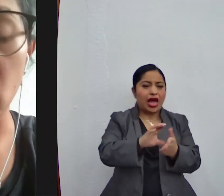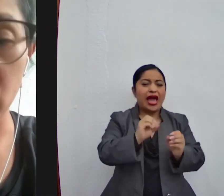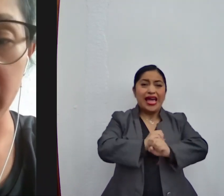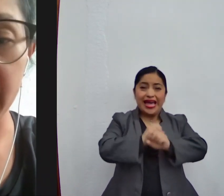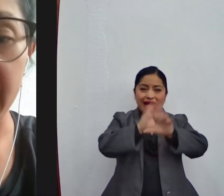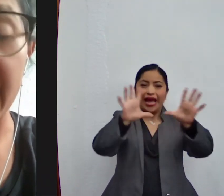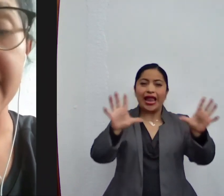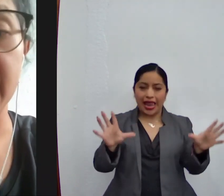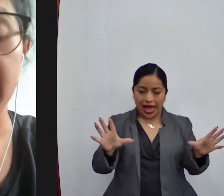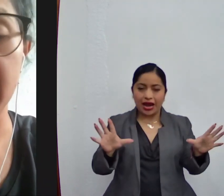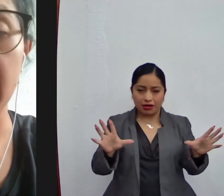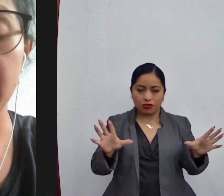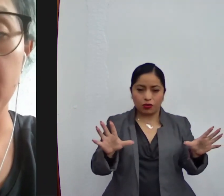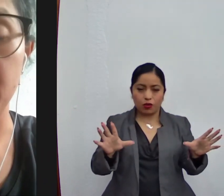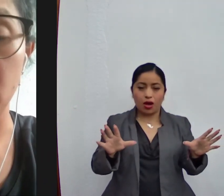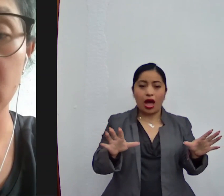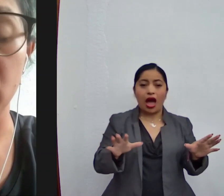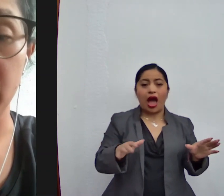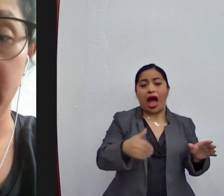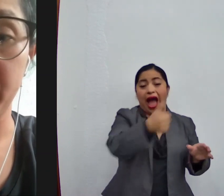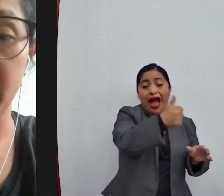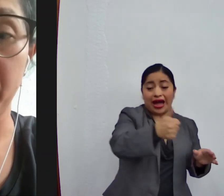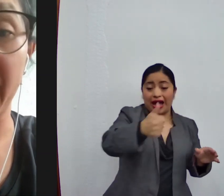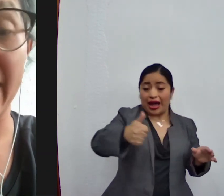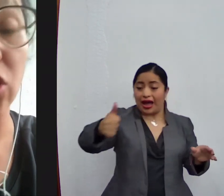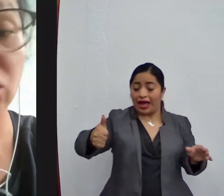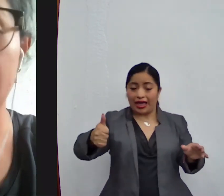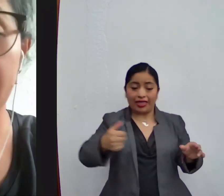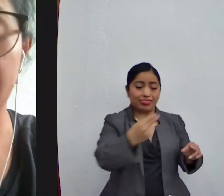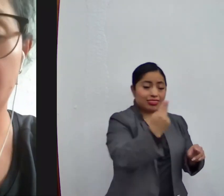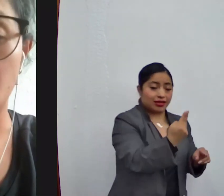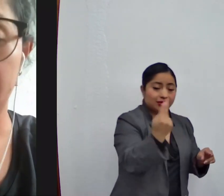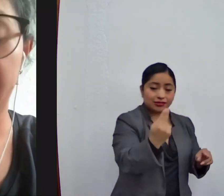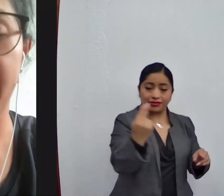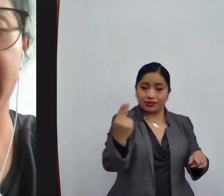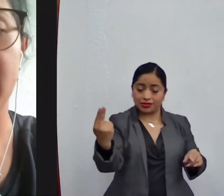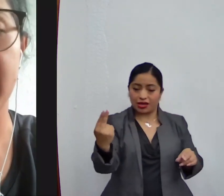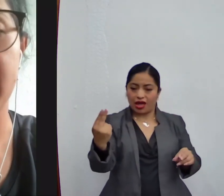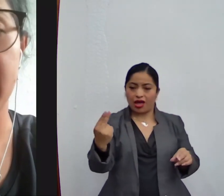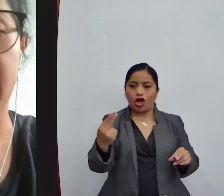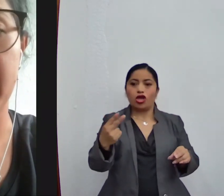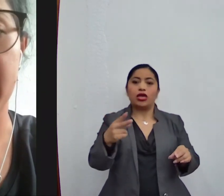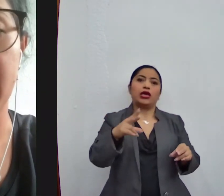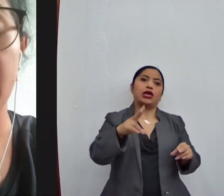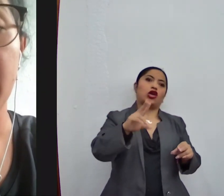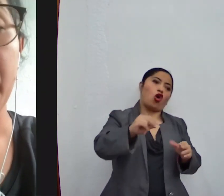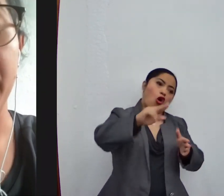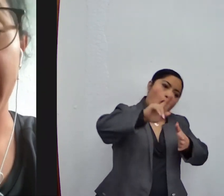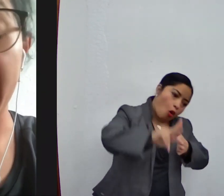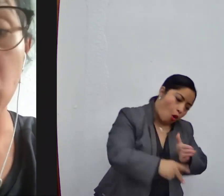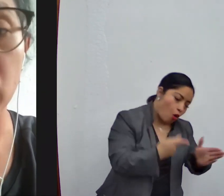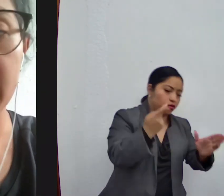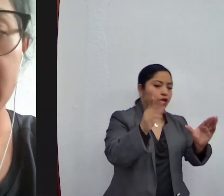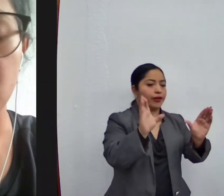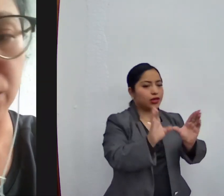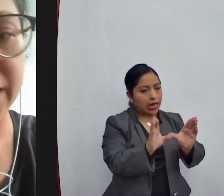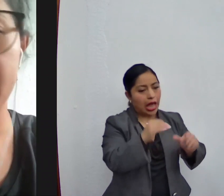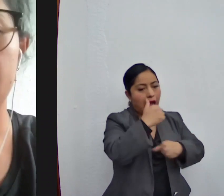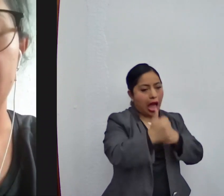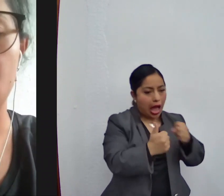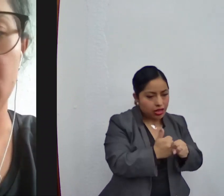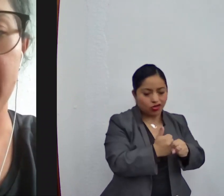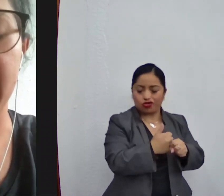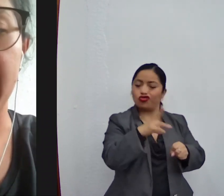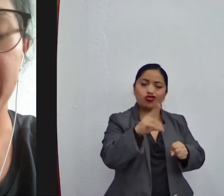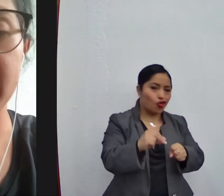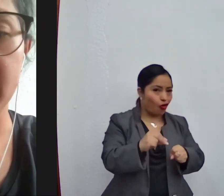adecuada y acorde a las necesidades de las personas con discapacidad, para que no tengan que recurrir cada año a hacer este trámite, para que